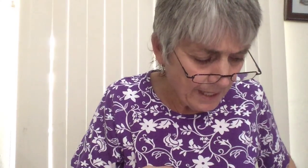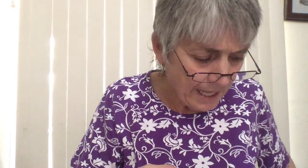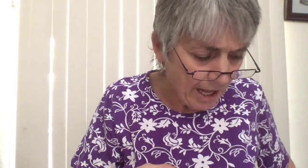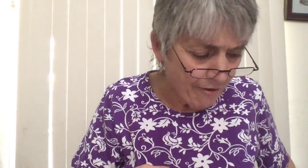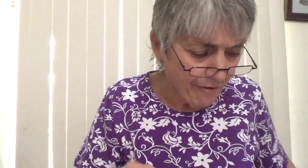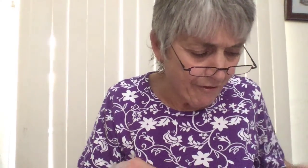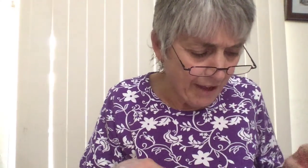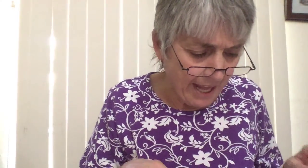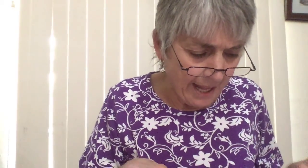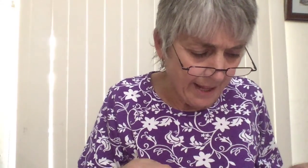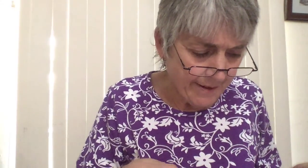Fait.